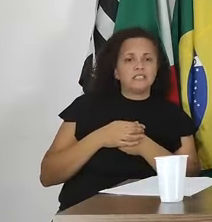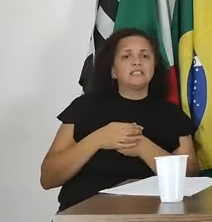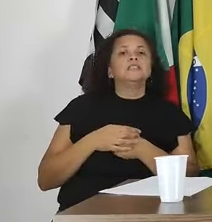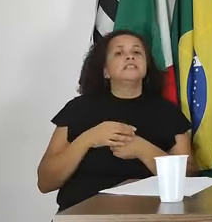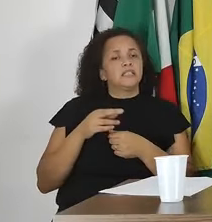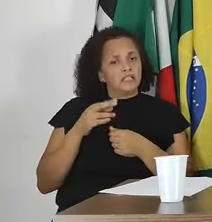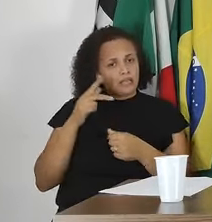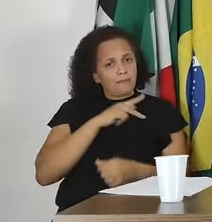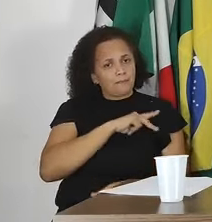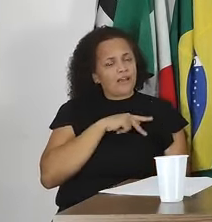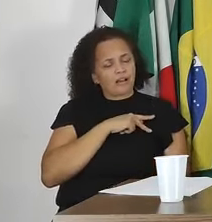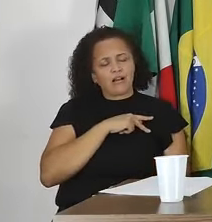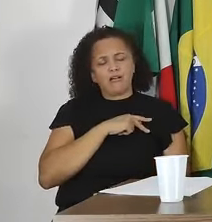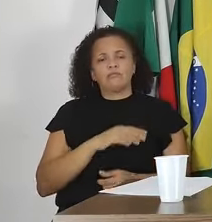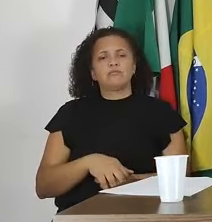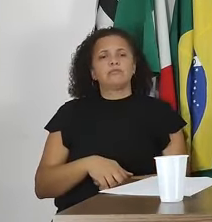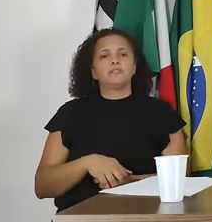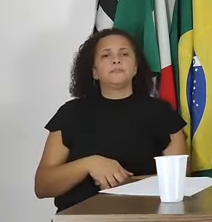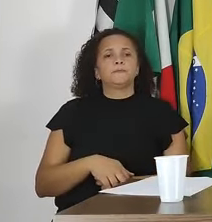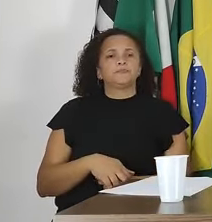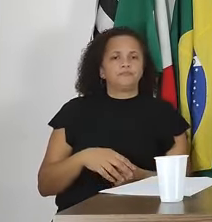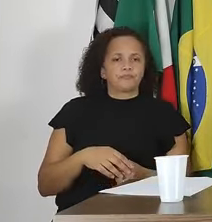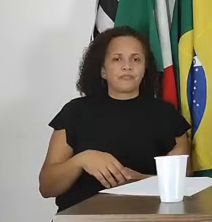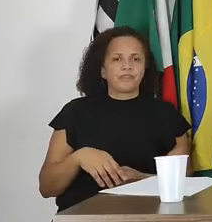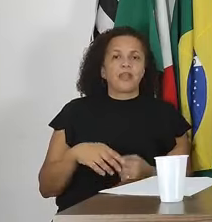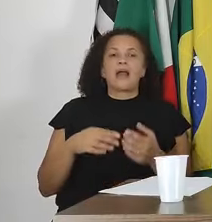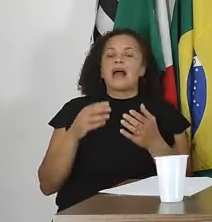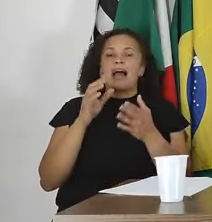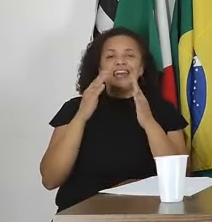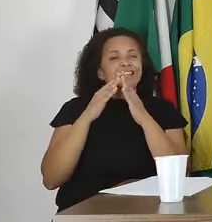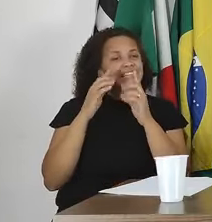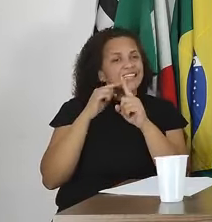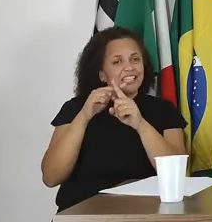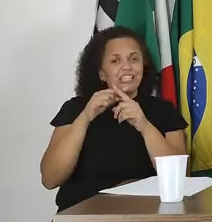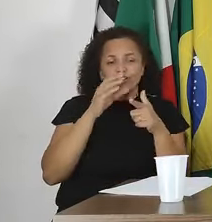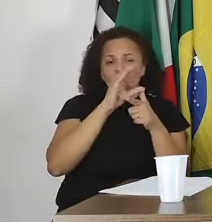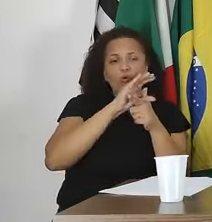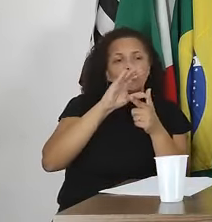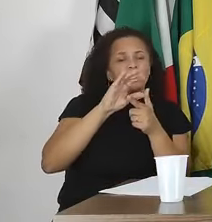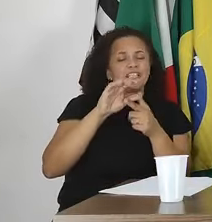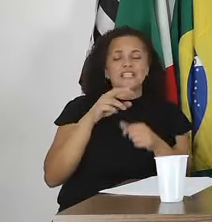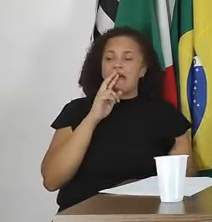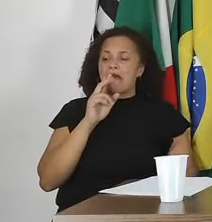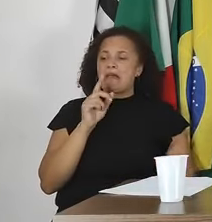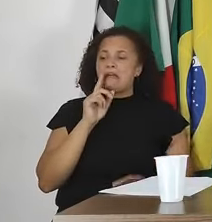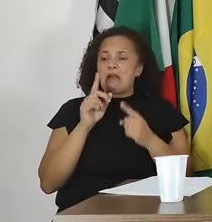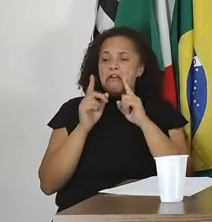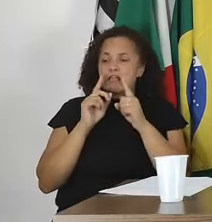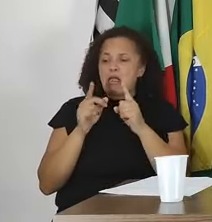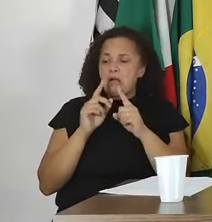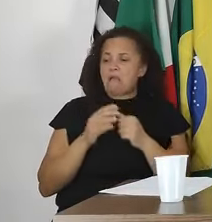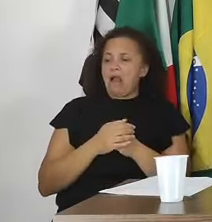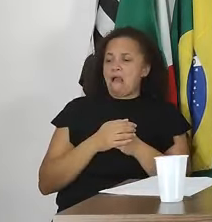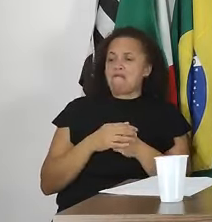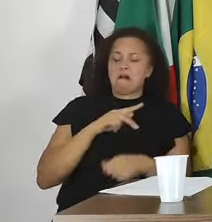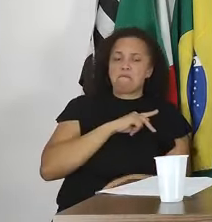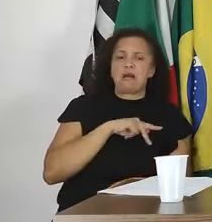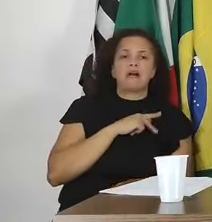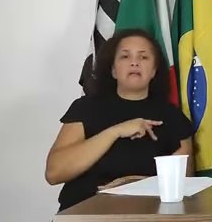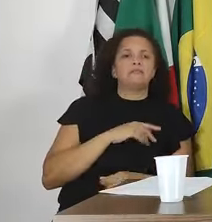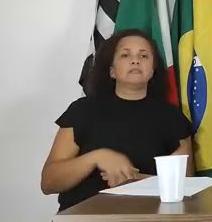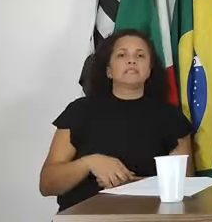eles reclamavam do apostolado de Paulo. Quantas vezes eles falavam, olha, não acredito que isso